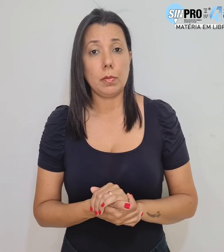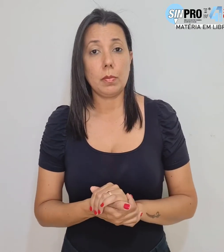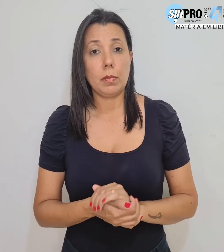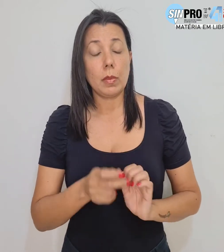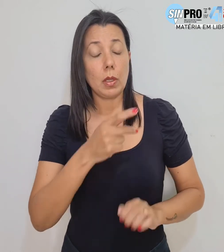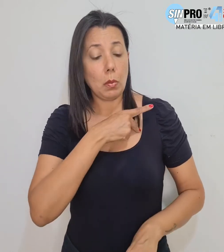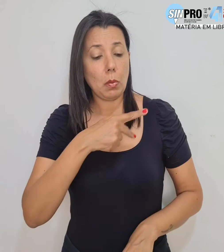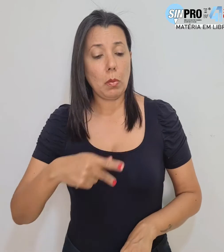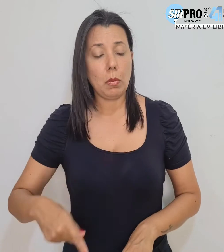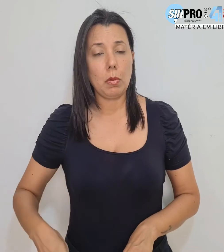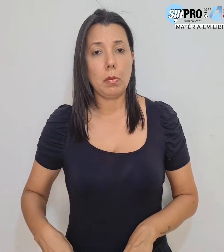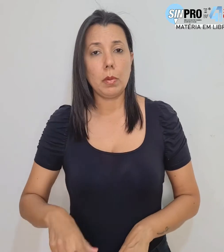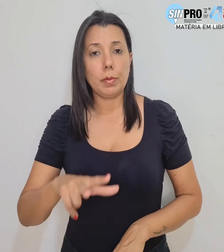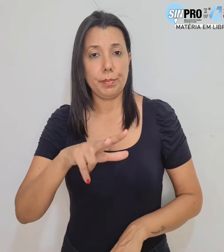públicos e privados